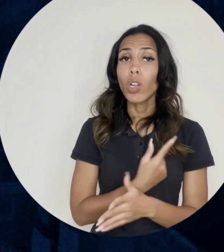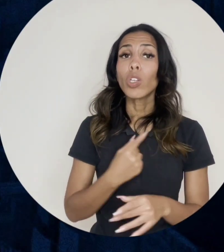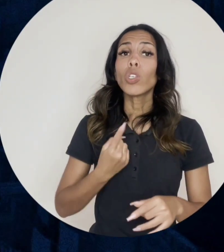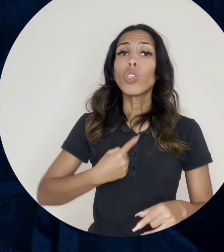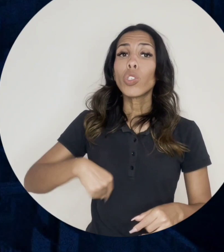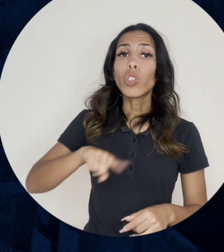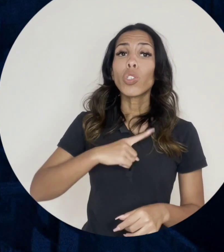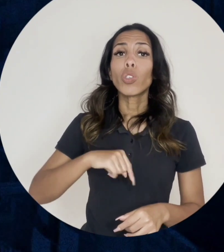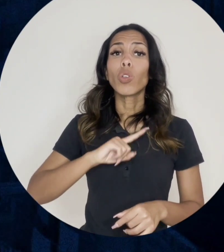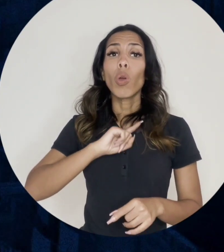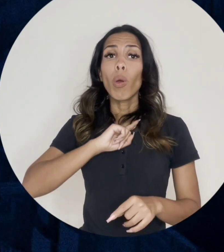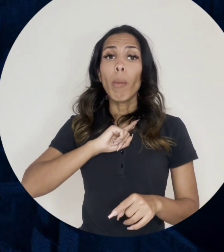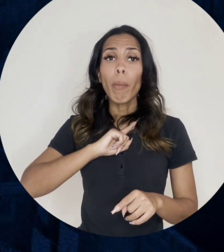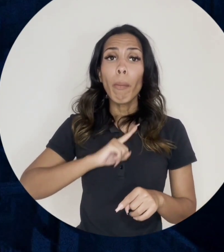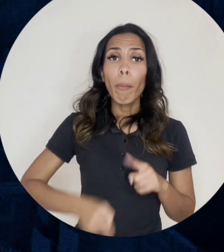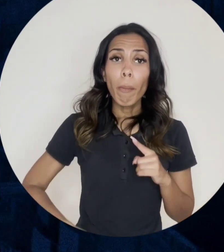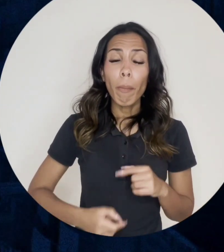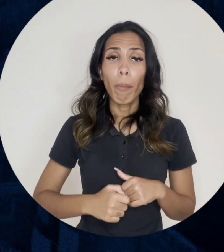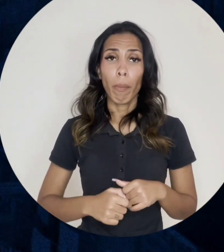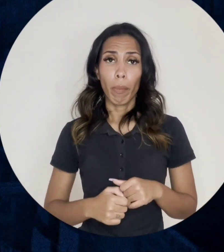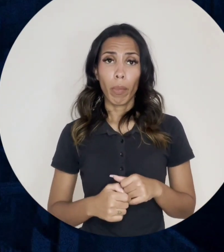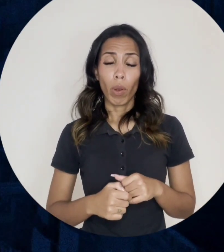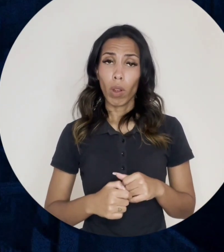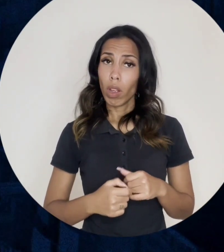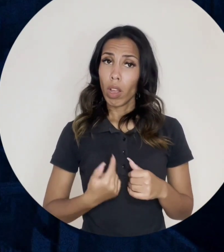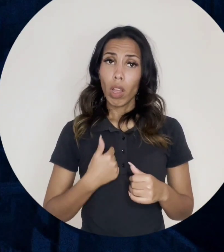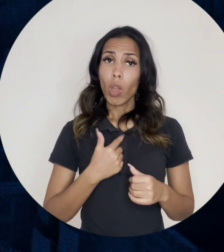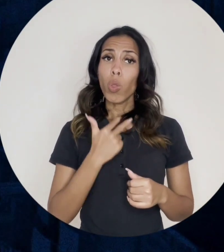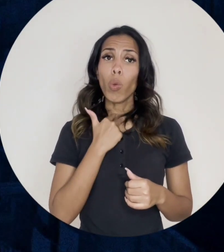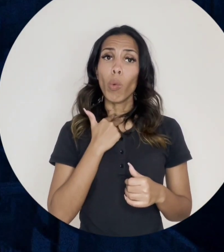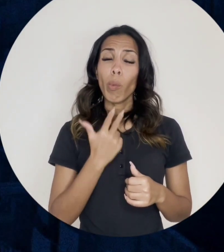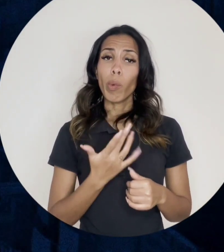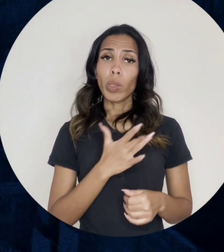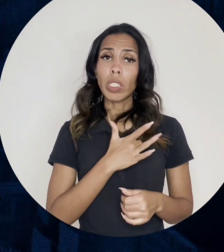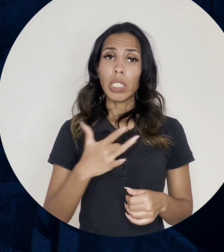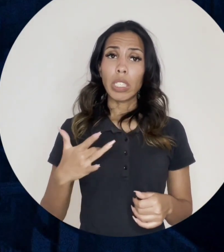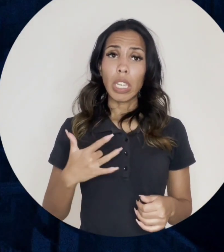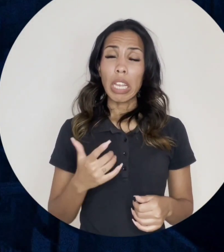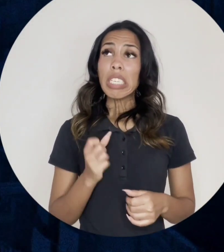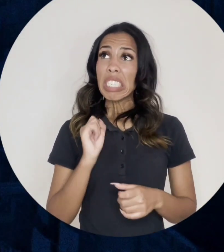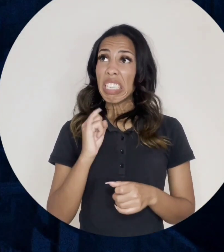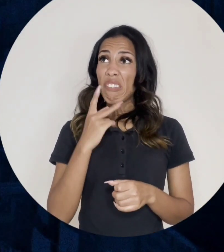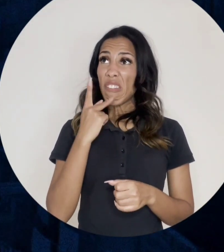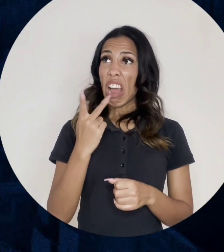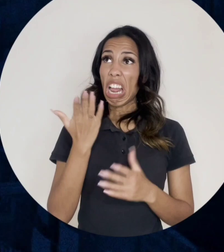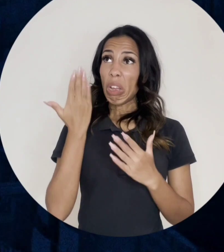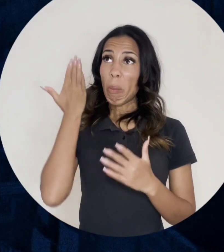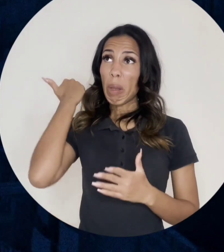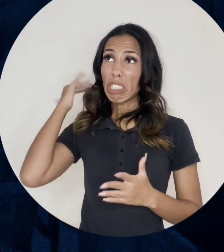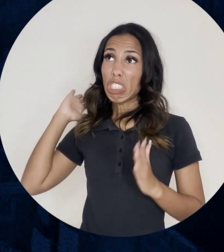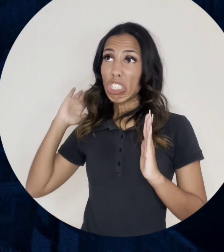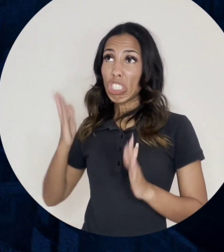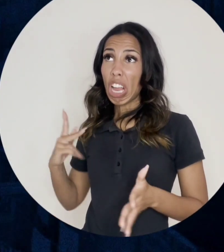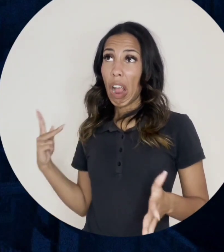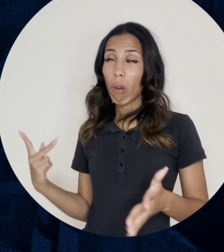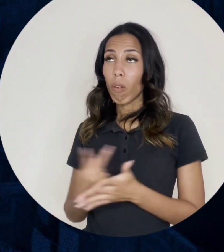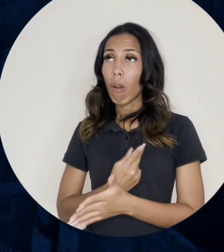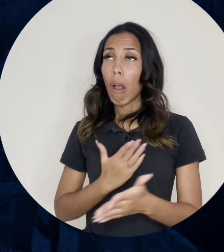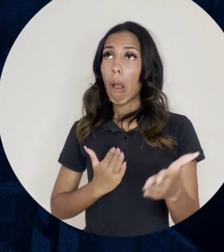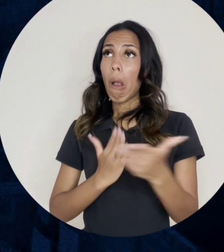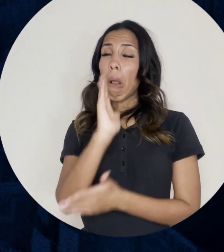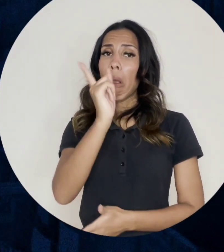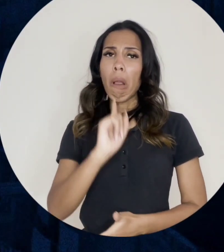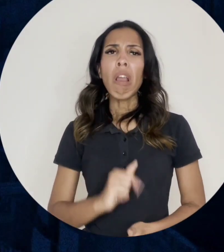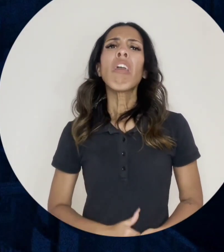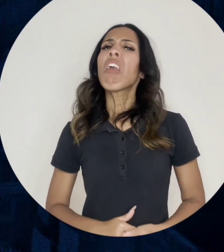Me proibiram, quando eu ser agente comunitário, para me dizer, falou que se você fala que já teve, você não vai ser aprovado. Eu